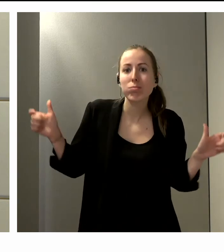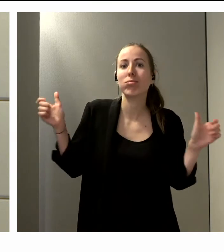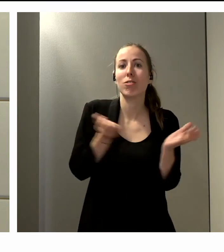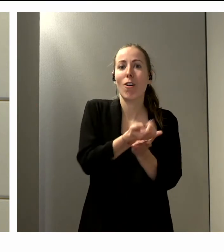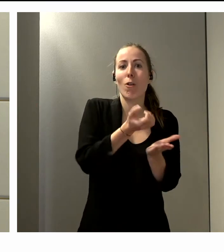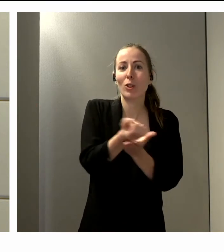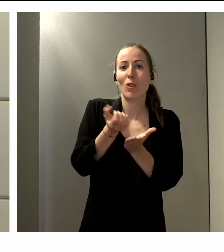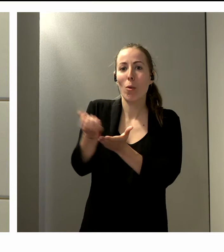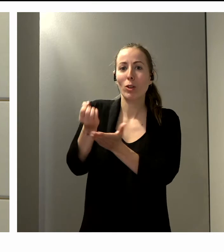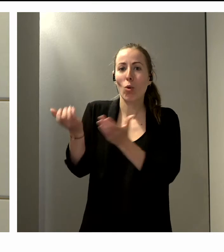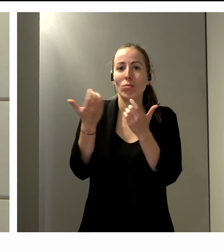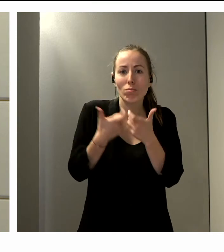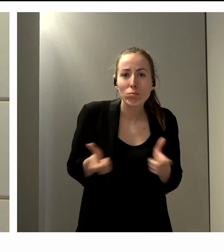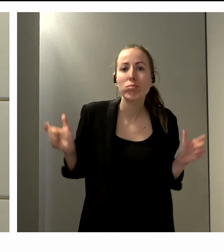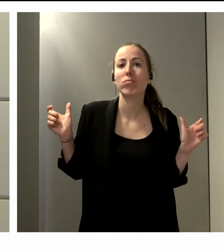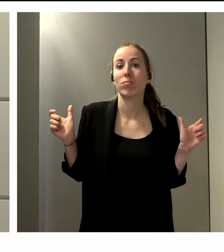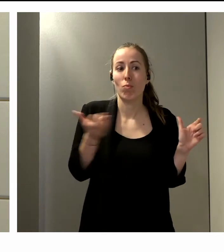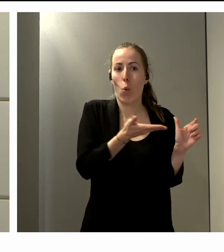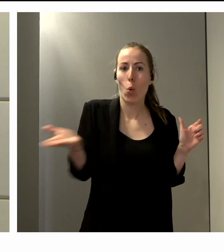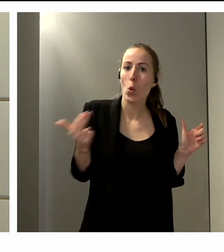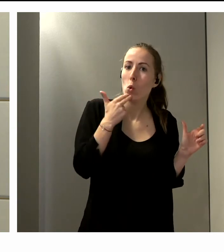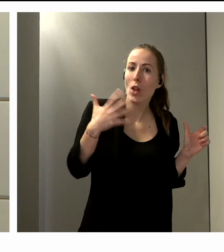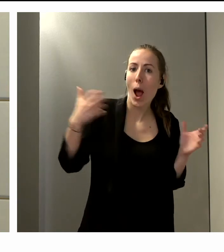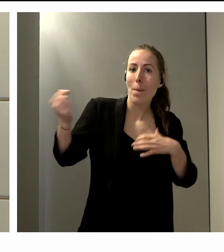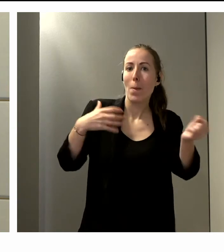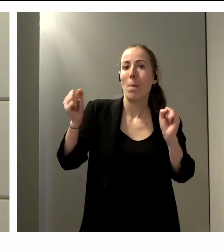pour tous et utile à tous.